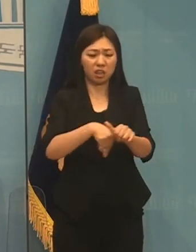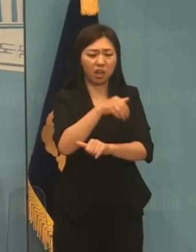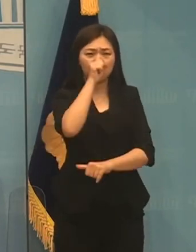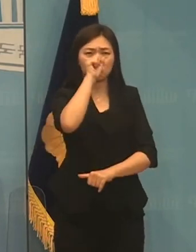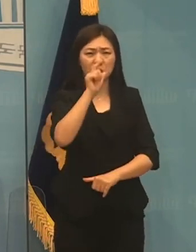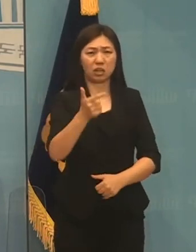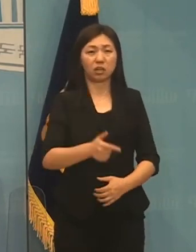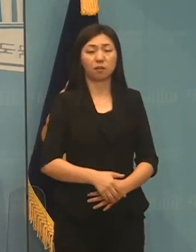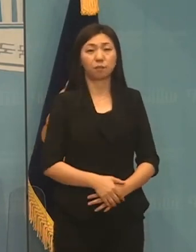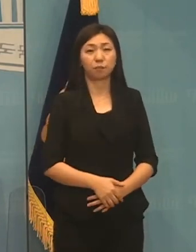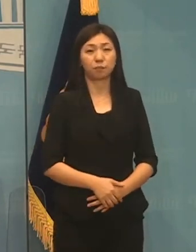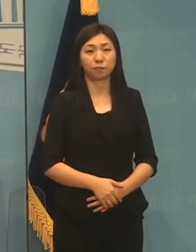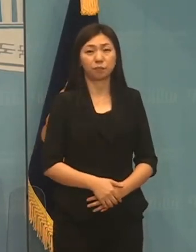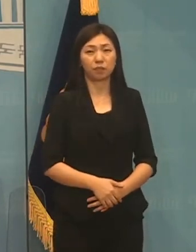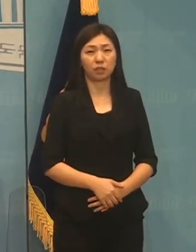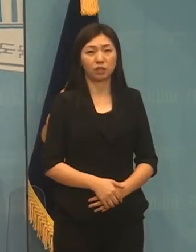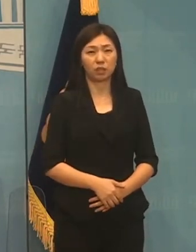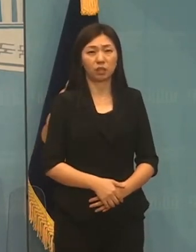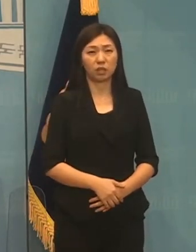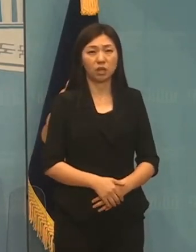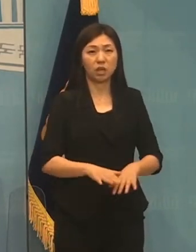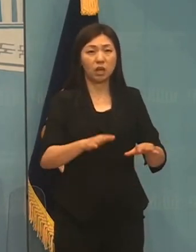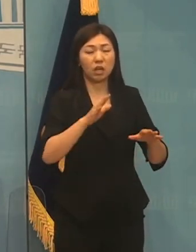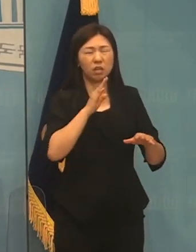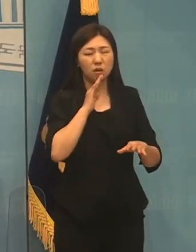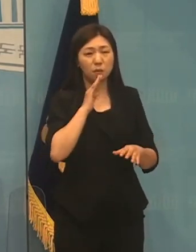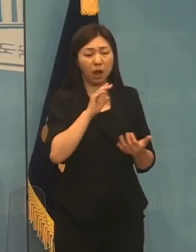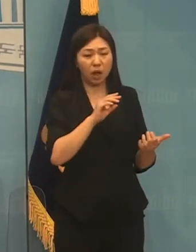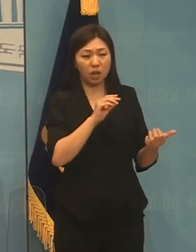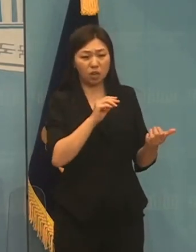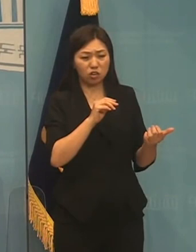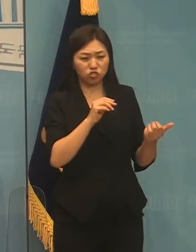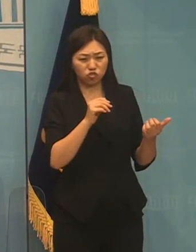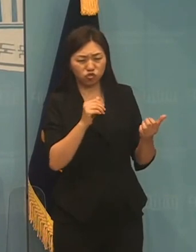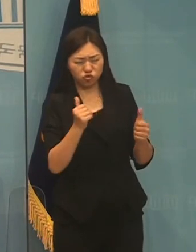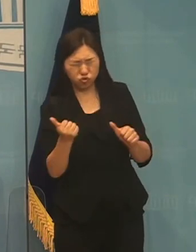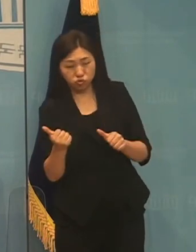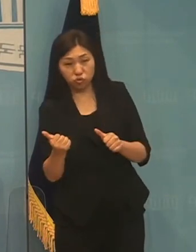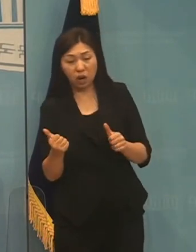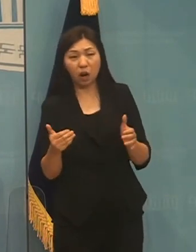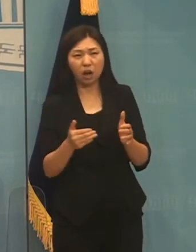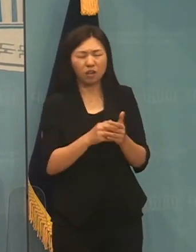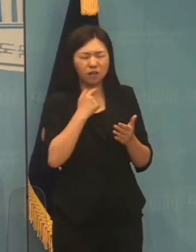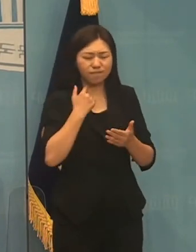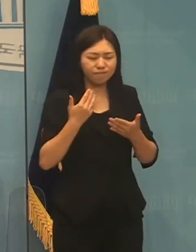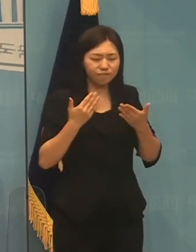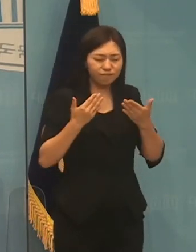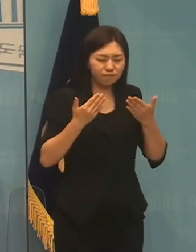상류 12위와 엘사공공의 자기 희생적 전투리들